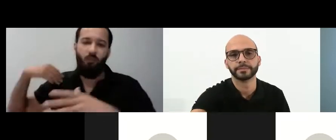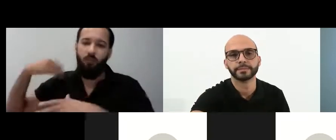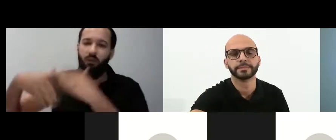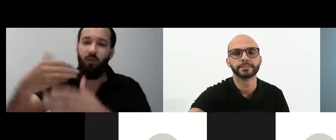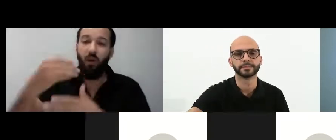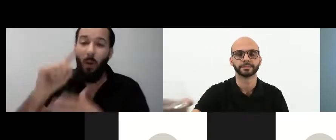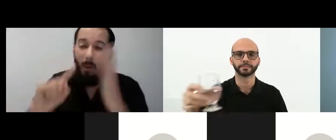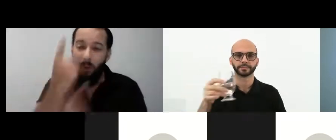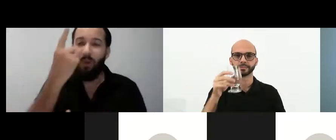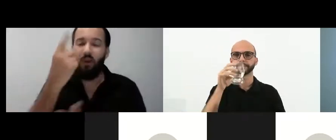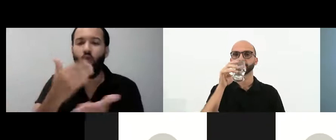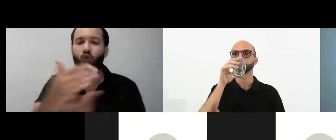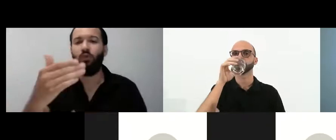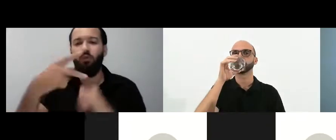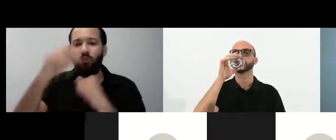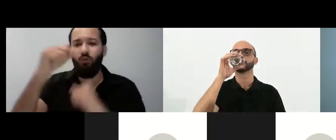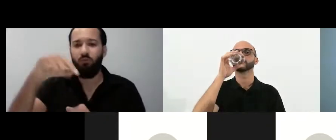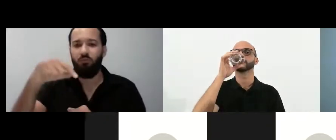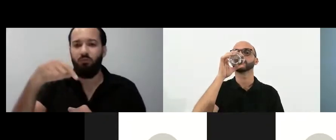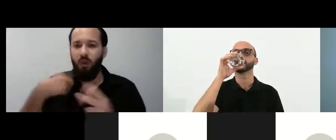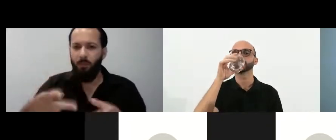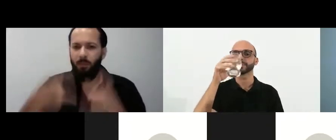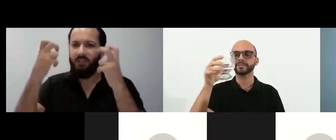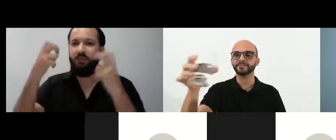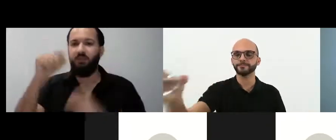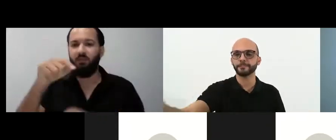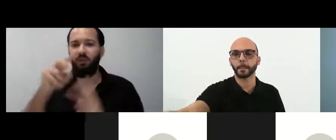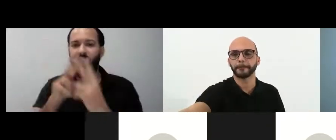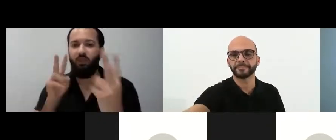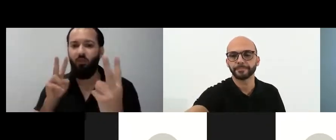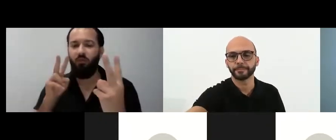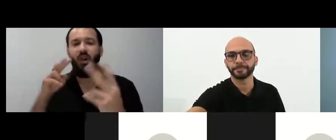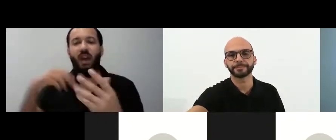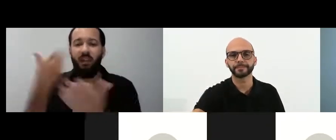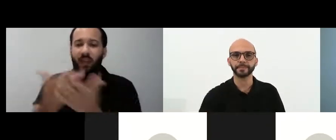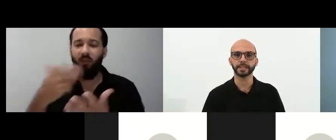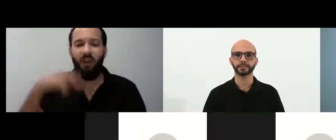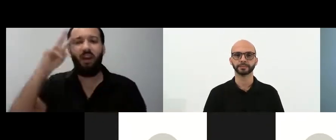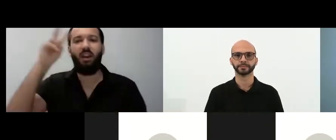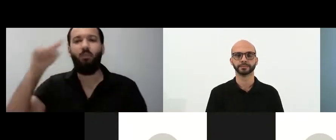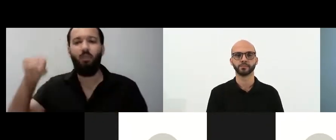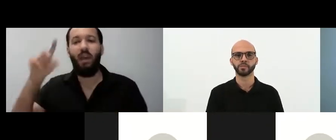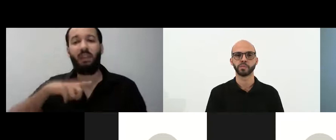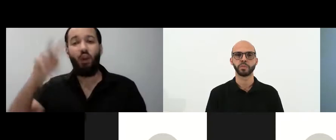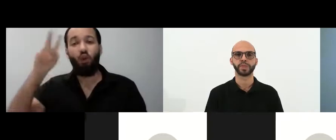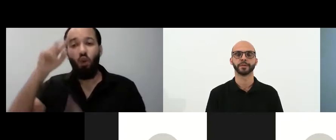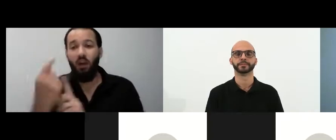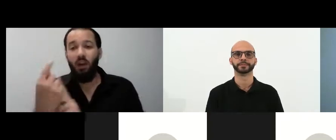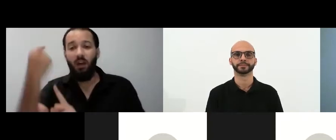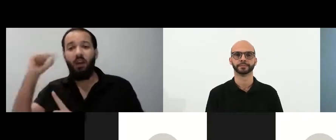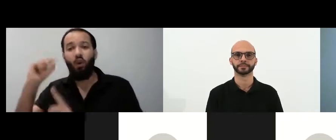tinha essa possibilidade, mas nós nunca tínhamos tido ela antes, né? Quando eu entrei na pós, como eu havia dito, foi que eu